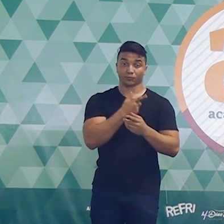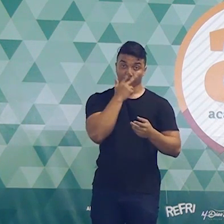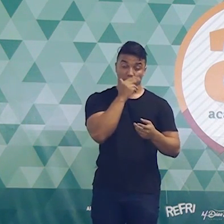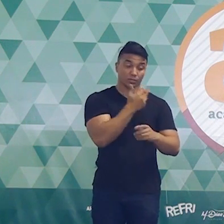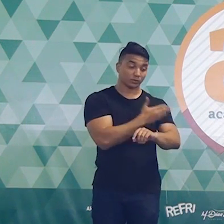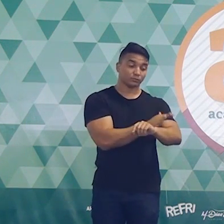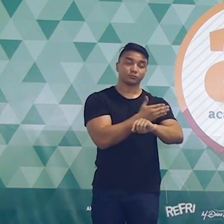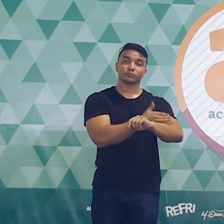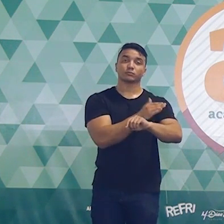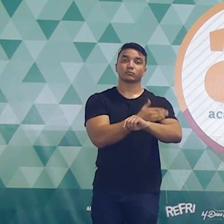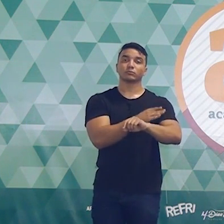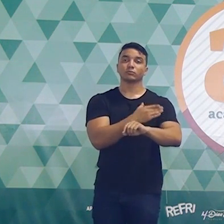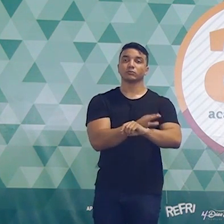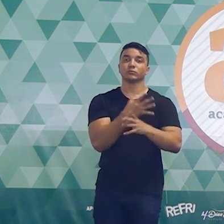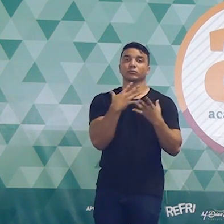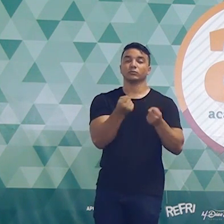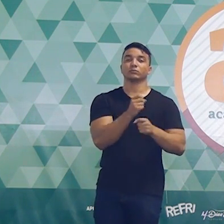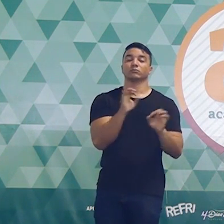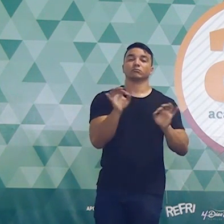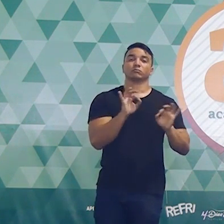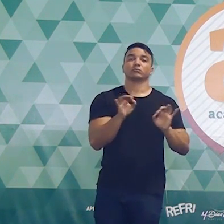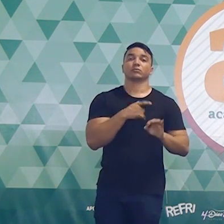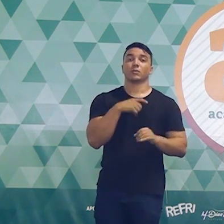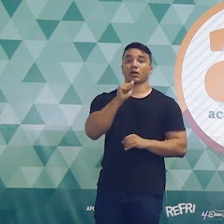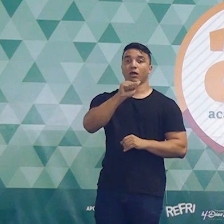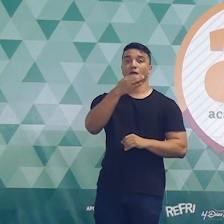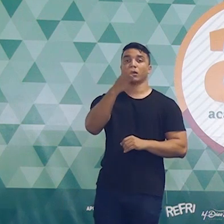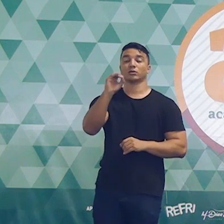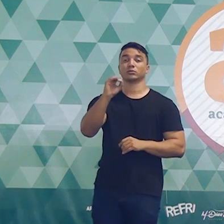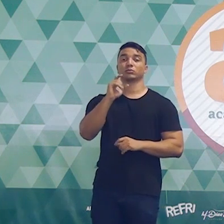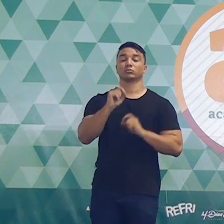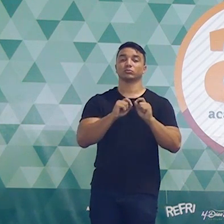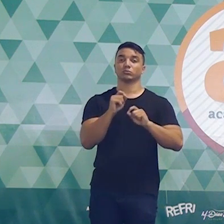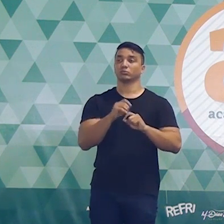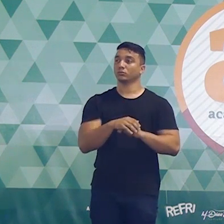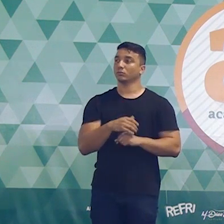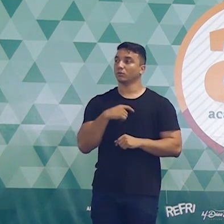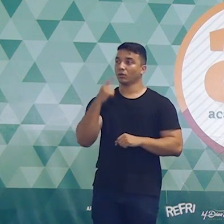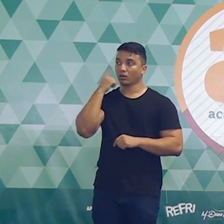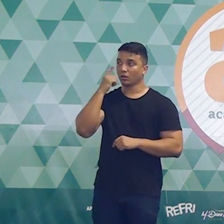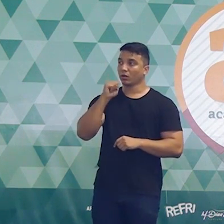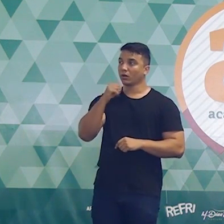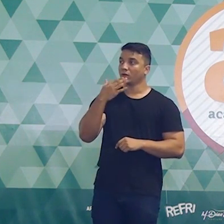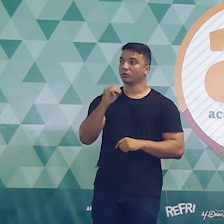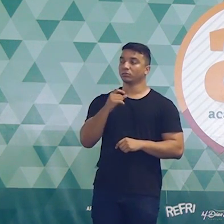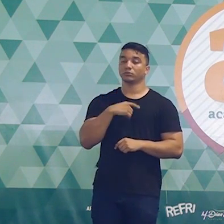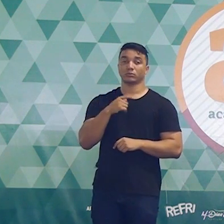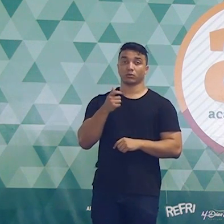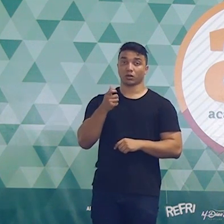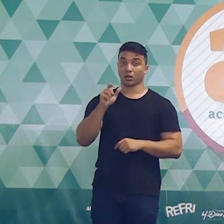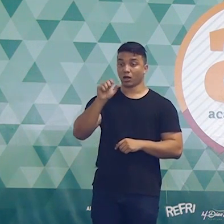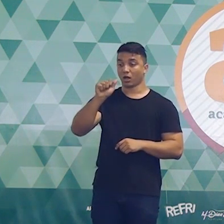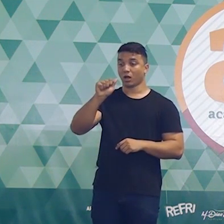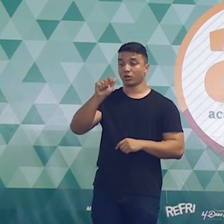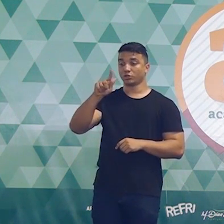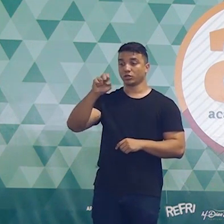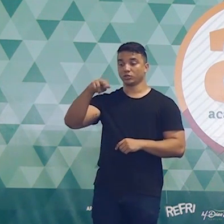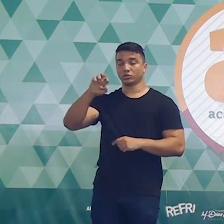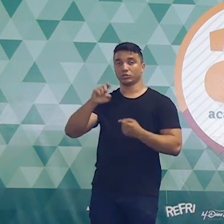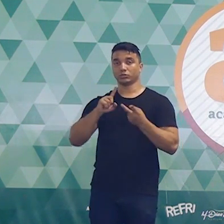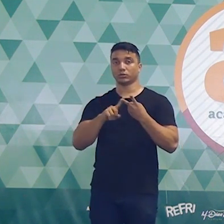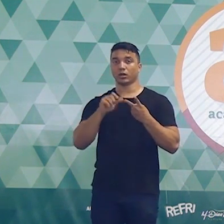os corretores a não aceitarem como ação, que eu botei aí no material, ó: agente,